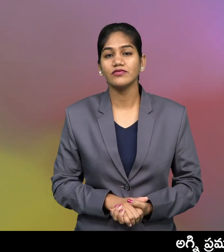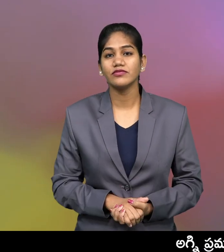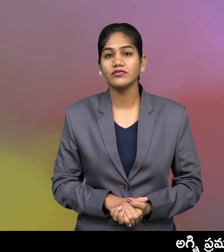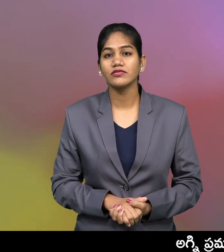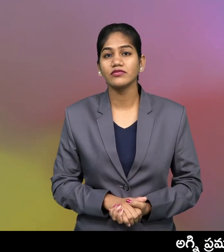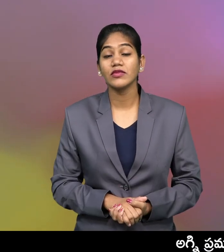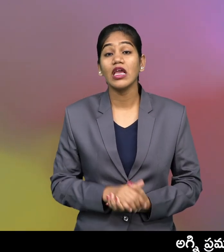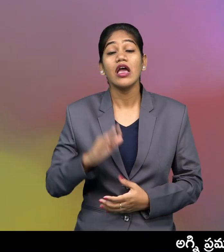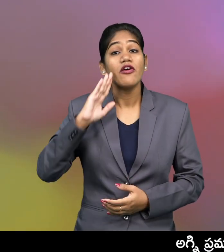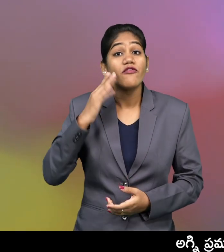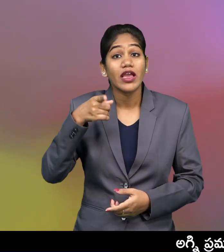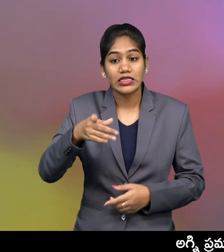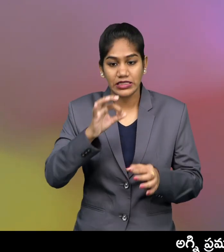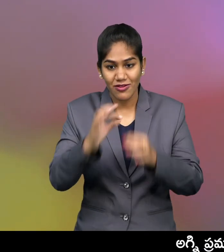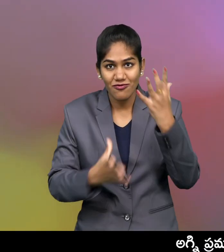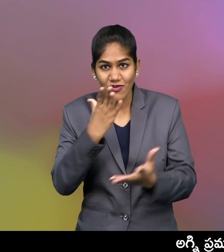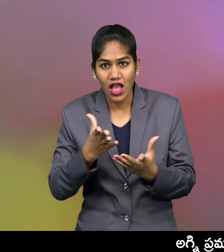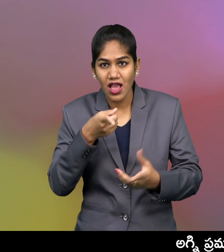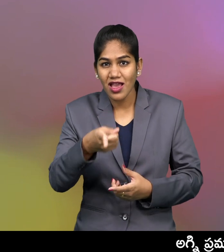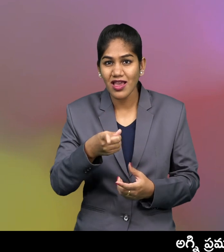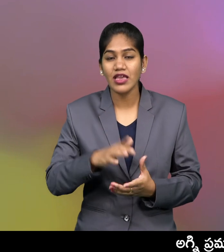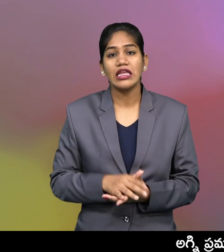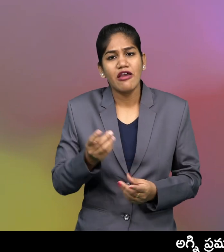అగ్ని ప్రమాదం సమయంలో త్వరగా పనిచేయండి.